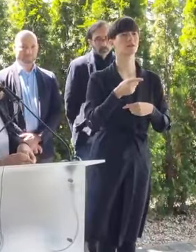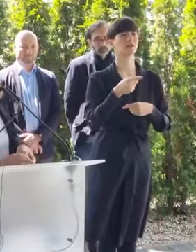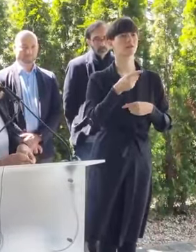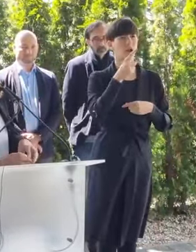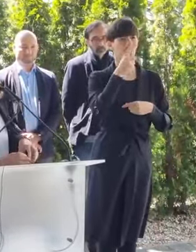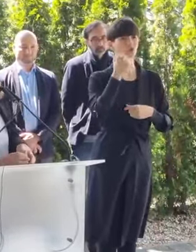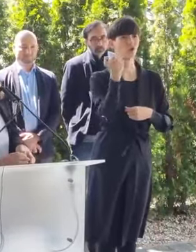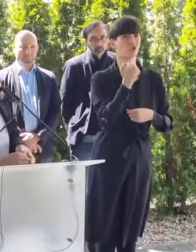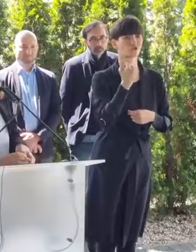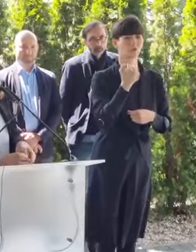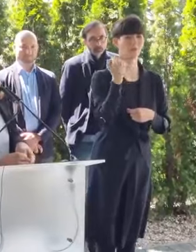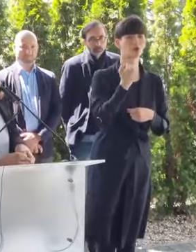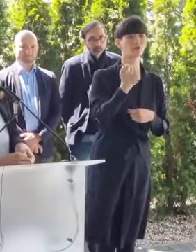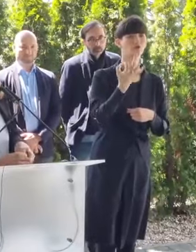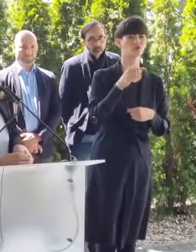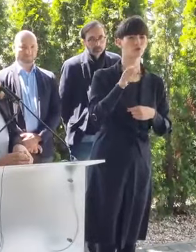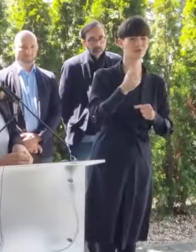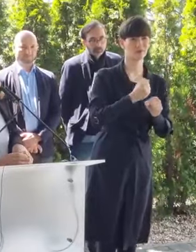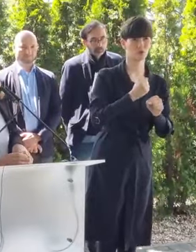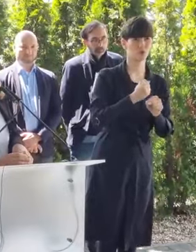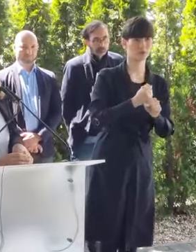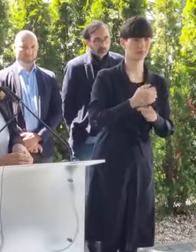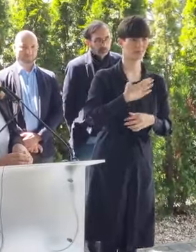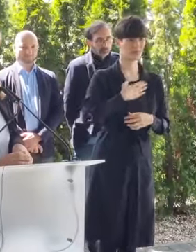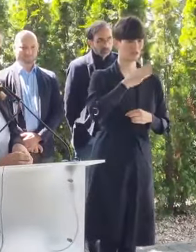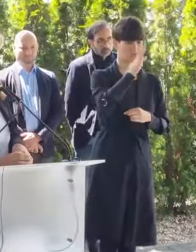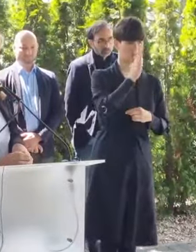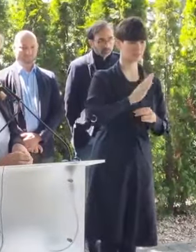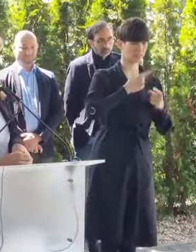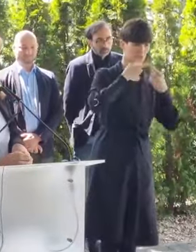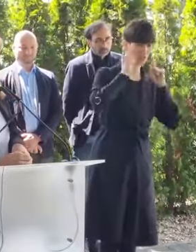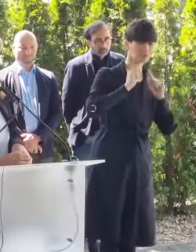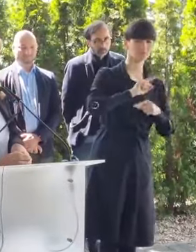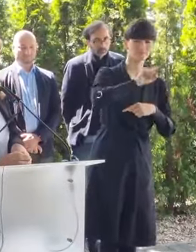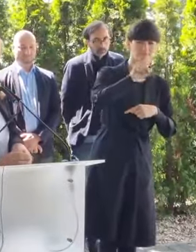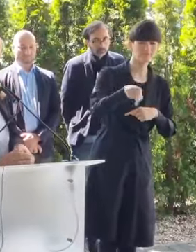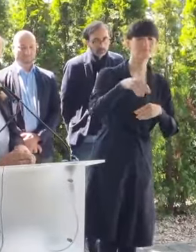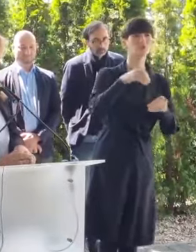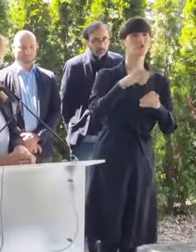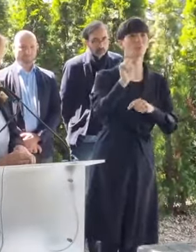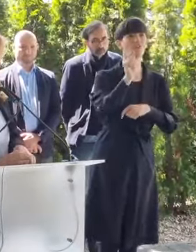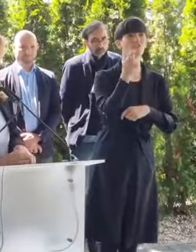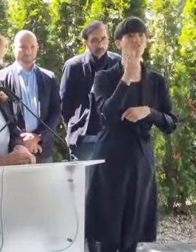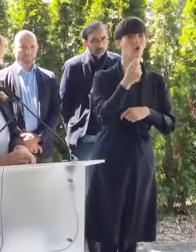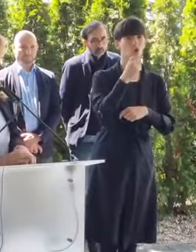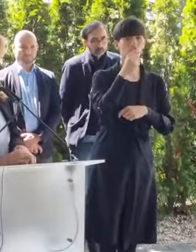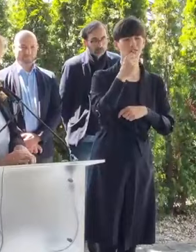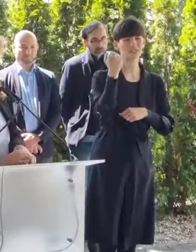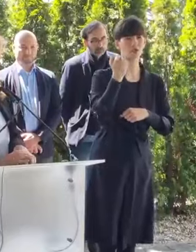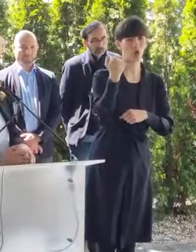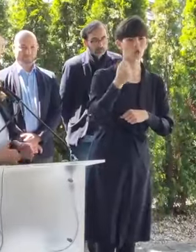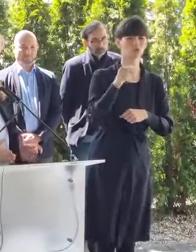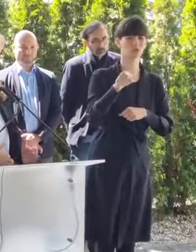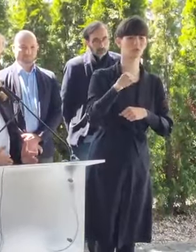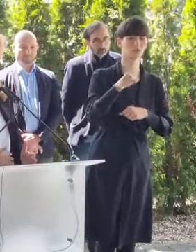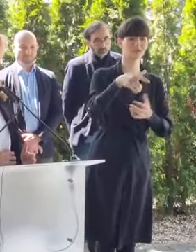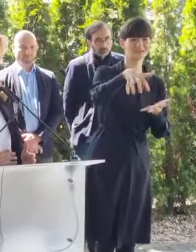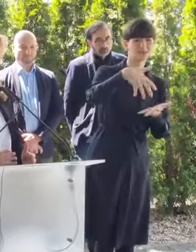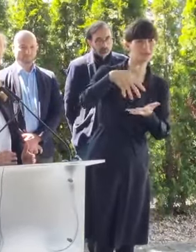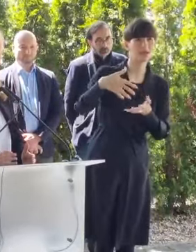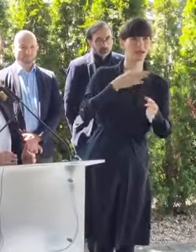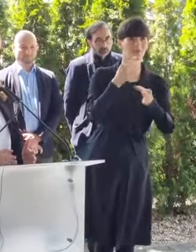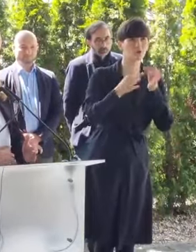experti pomáhajú zbierať dôkazy o vojnových zločinoch. A to je teraz kapacita, ktorú oni veľmi potrebujú, pretože zabezpečenie